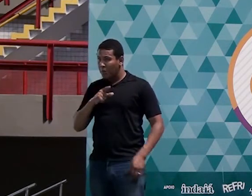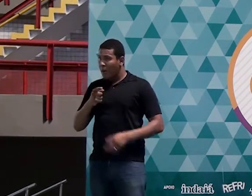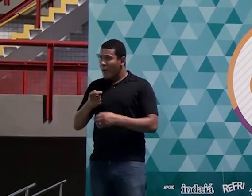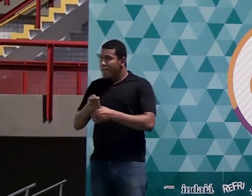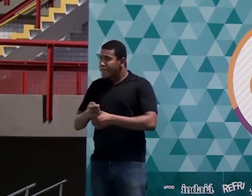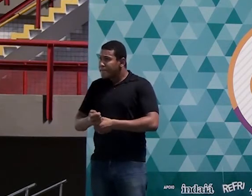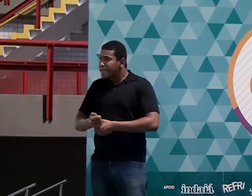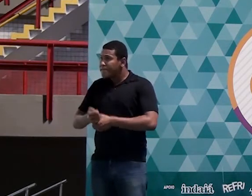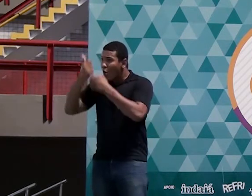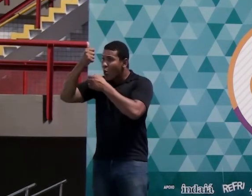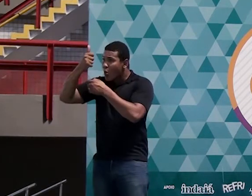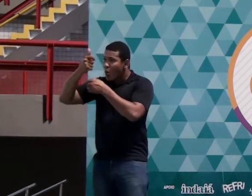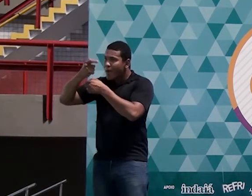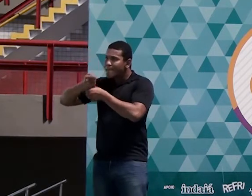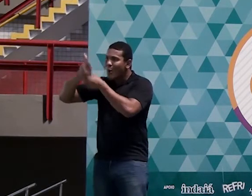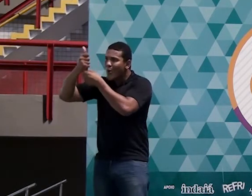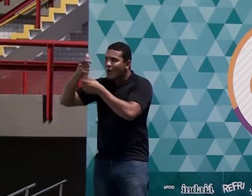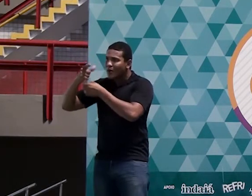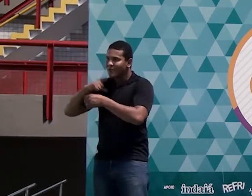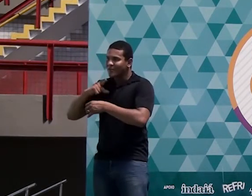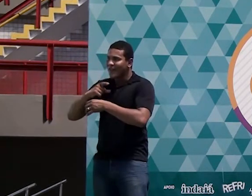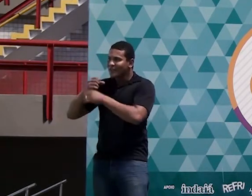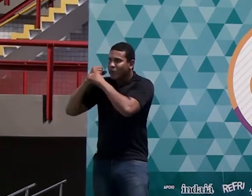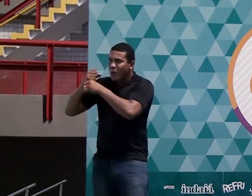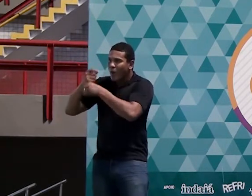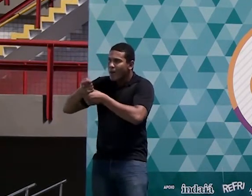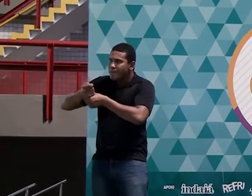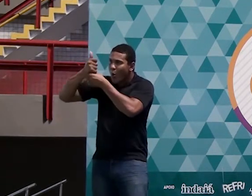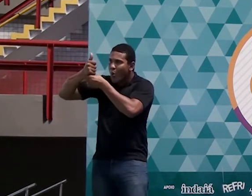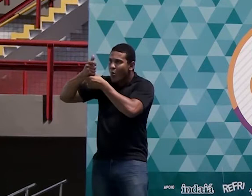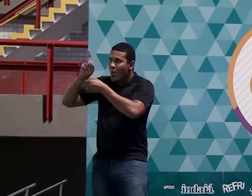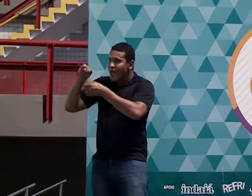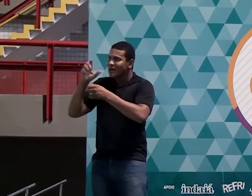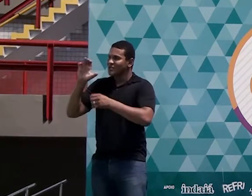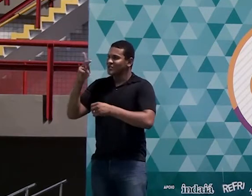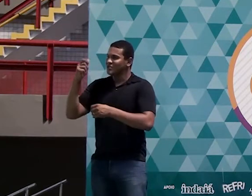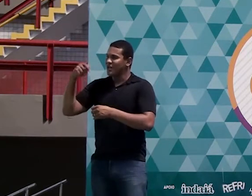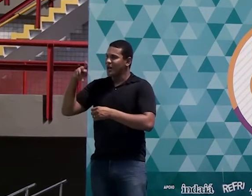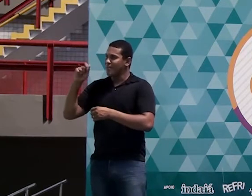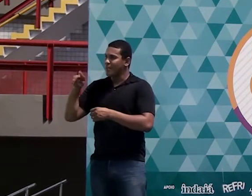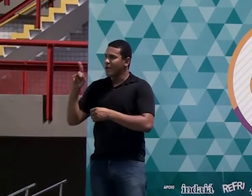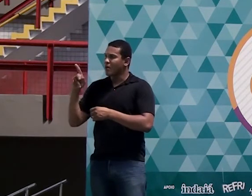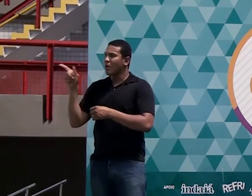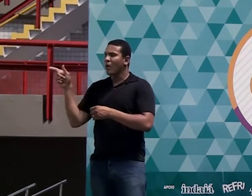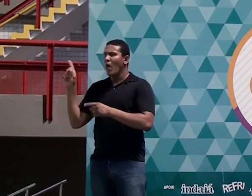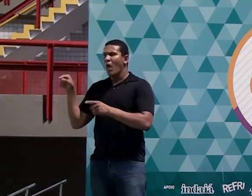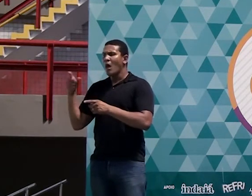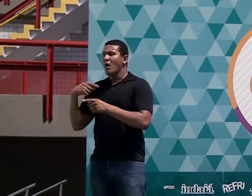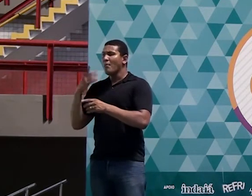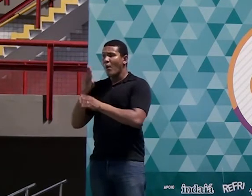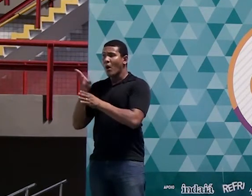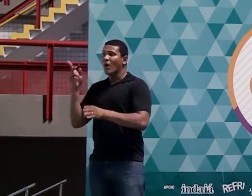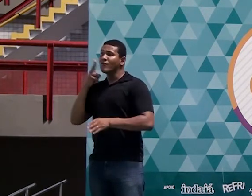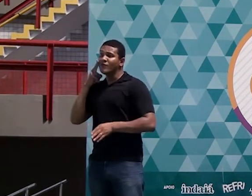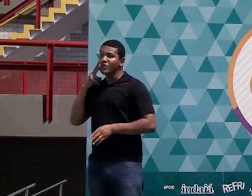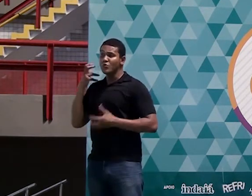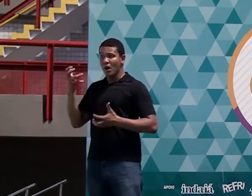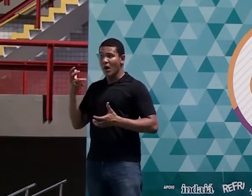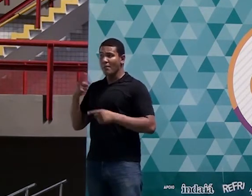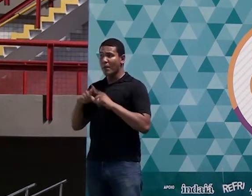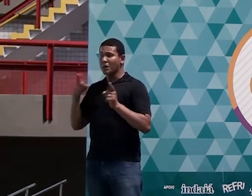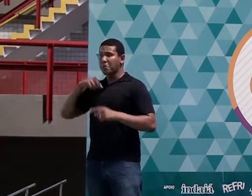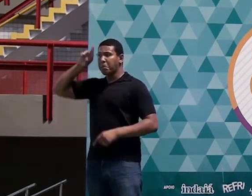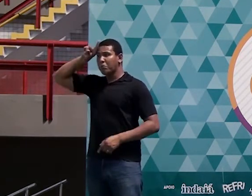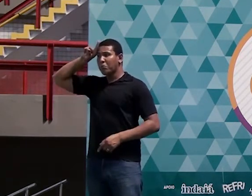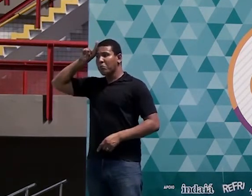de Champagne. Já está se tocando que é o champanhe. Hoje no mundo globalizado, difícil